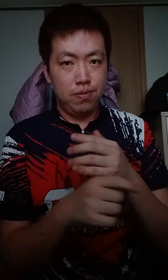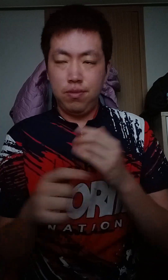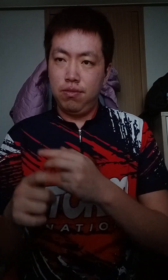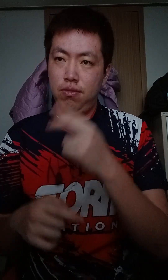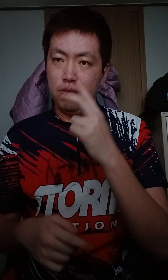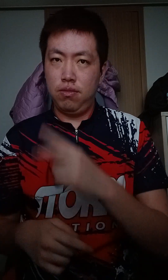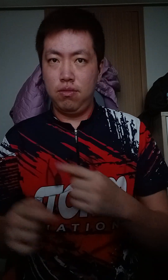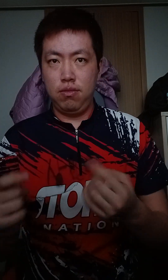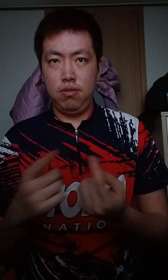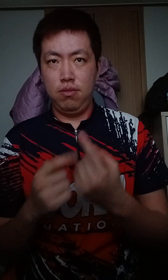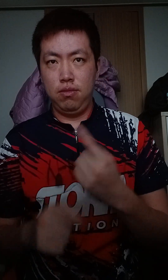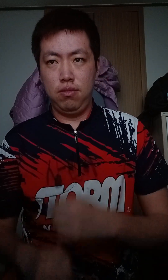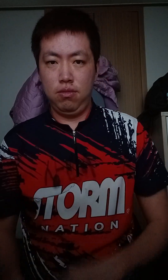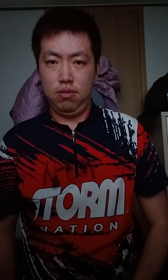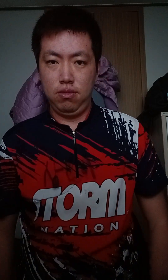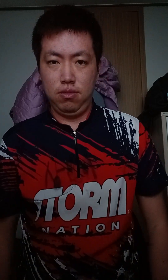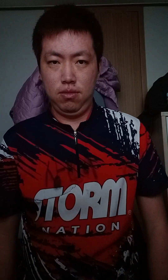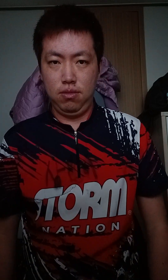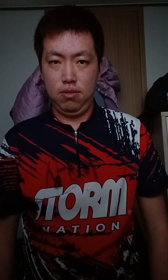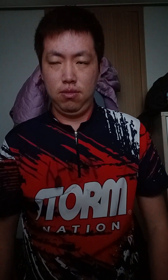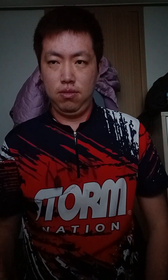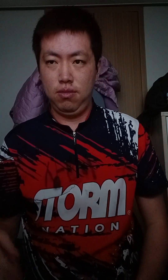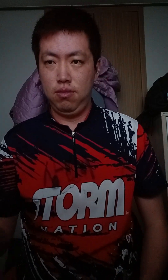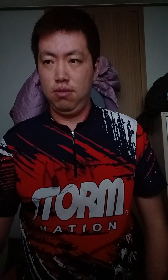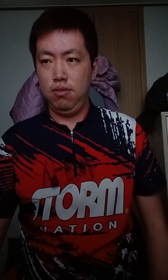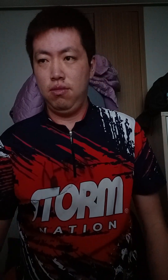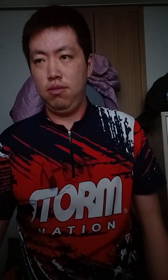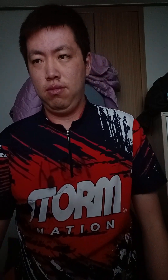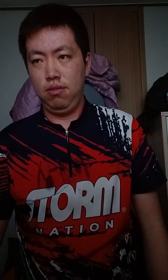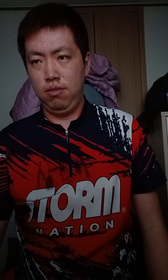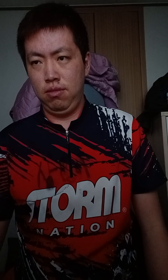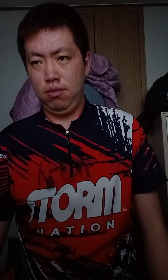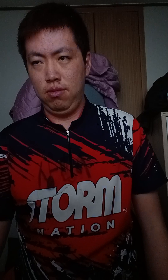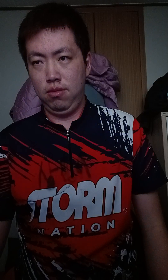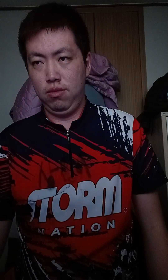요구하고 있습니다. KBS 뉴스 손민주입니다.